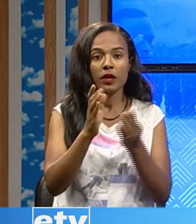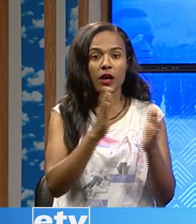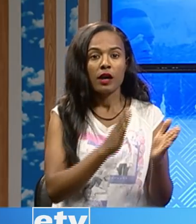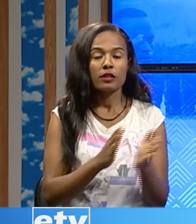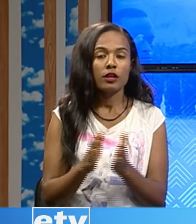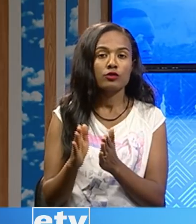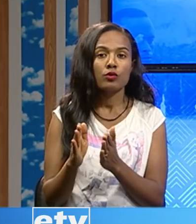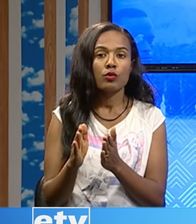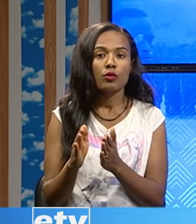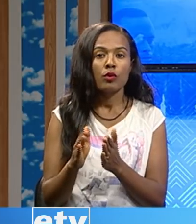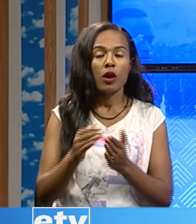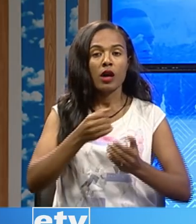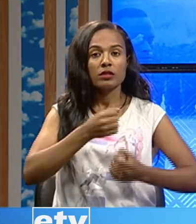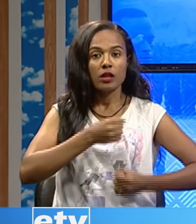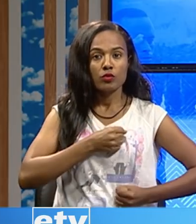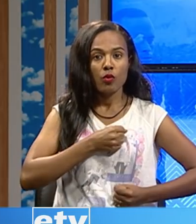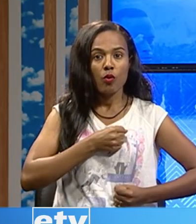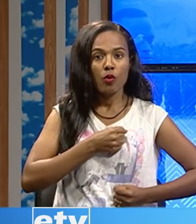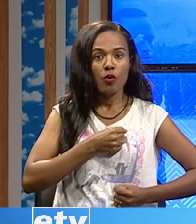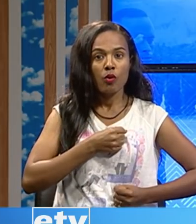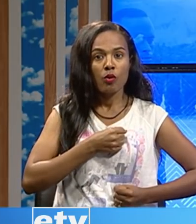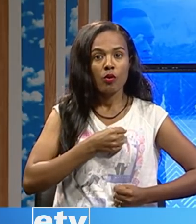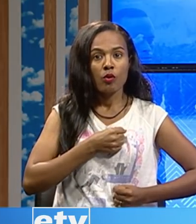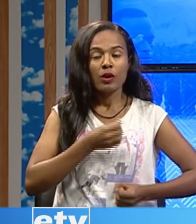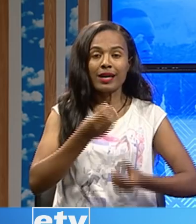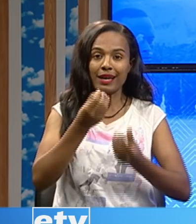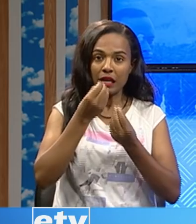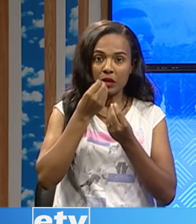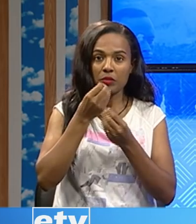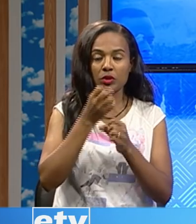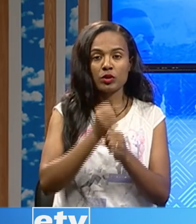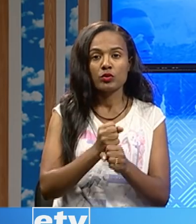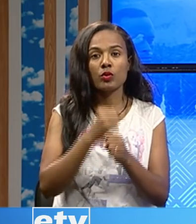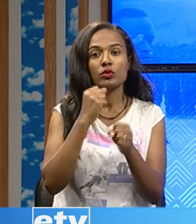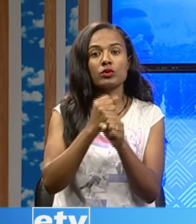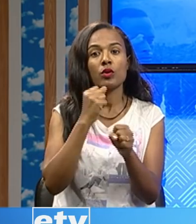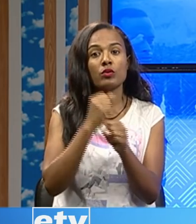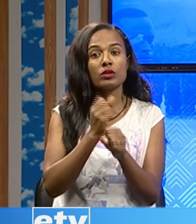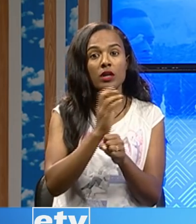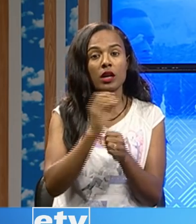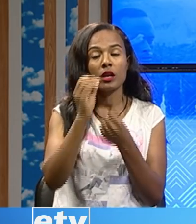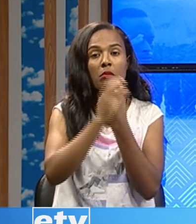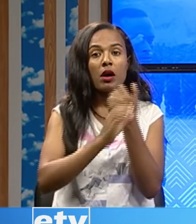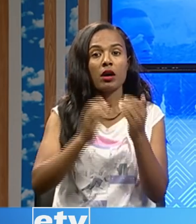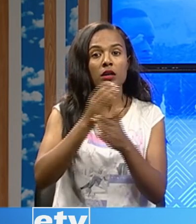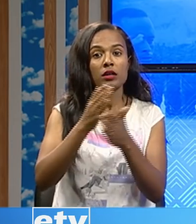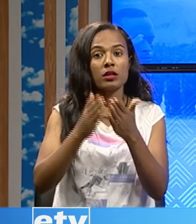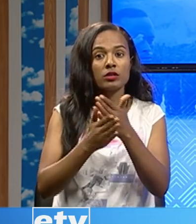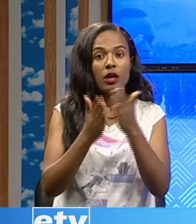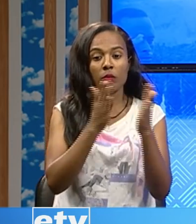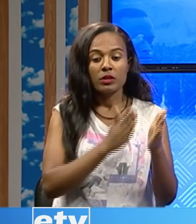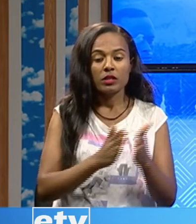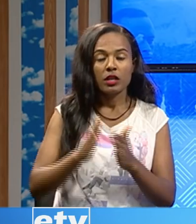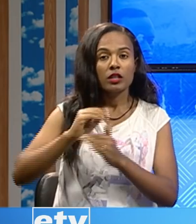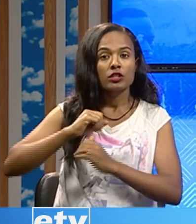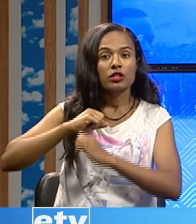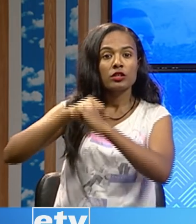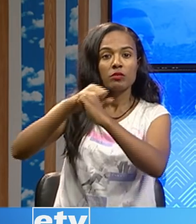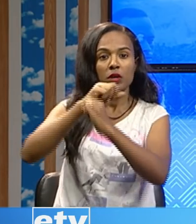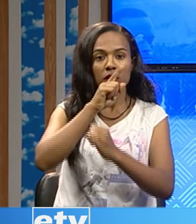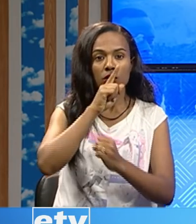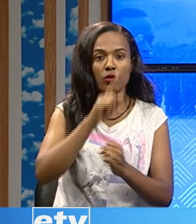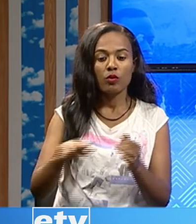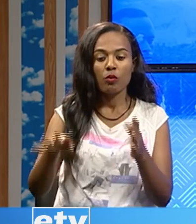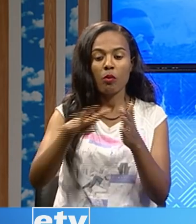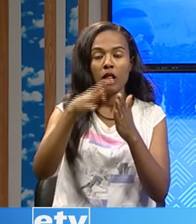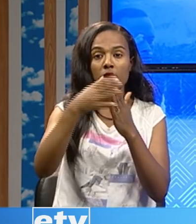አደረጃጅቶ አስተጣቆ ቀለብ ስንቅ ይዞ ስራው እንዲሰራና በሀገር ደረጃ በተደራጀ መንገድ እንድንመክተው ነው። ባህር ዳር